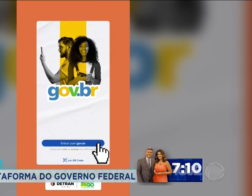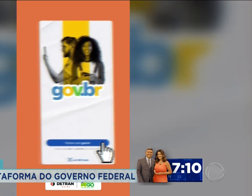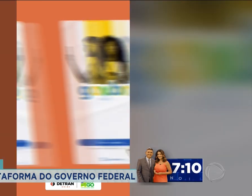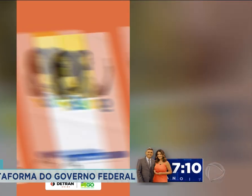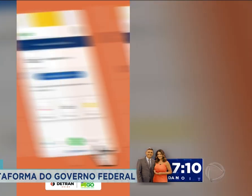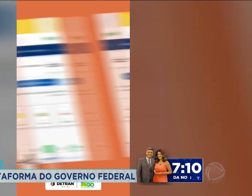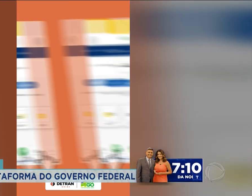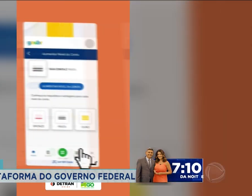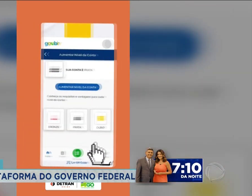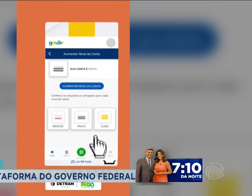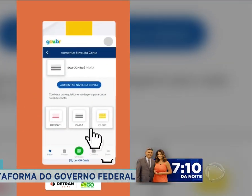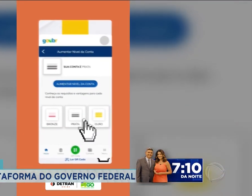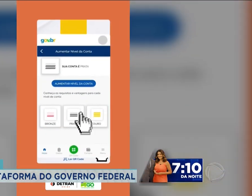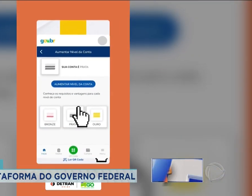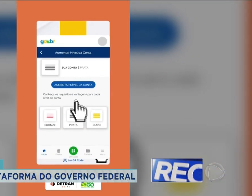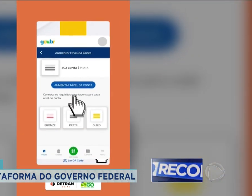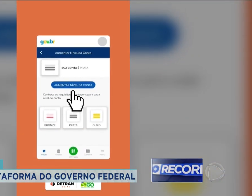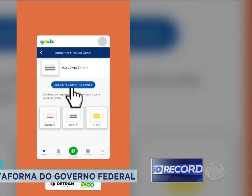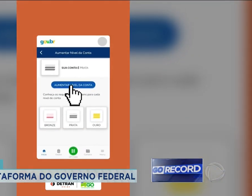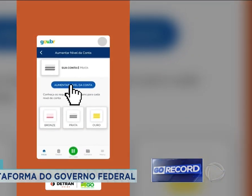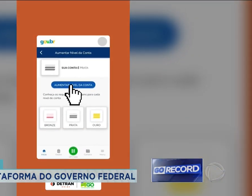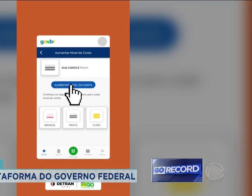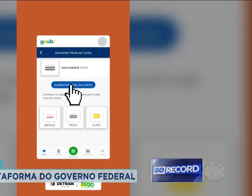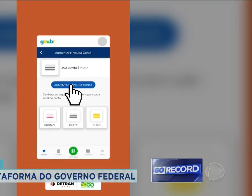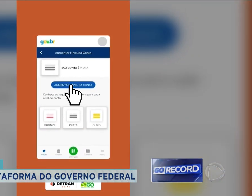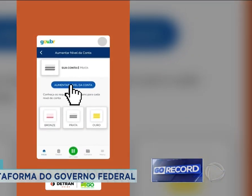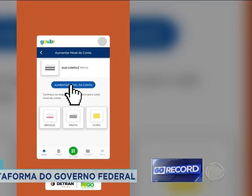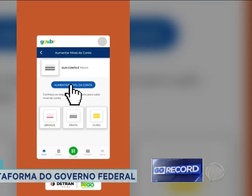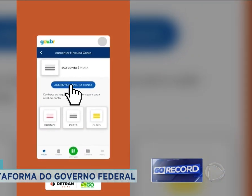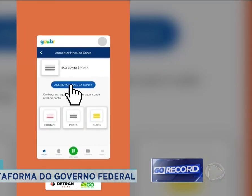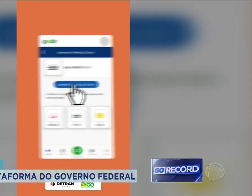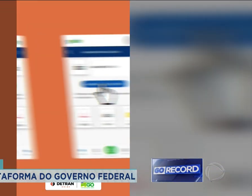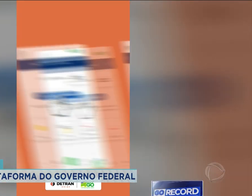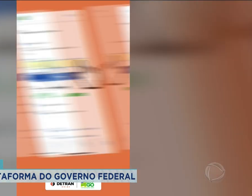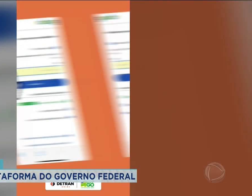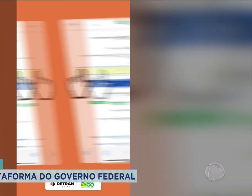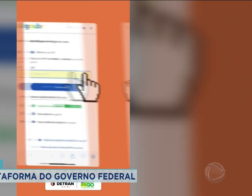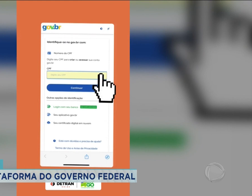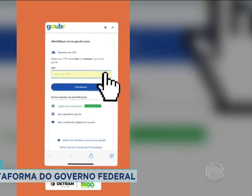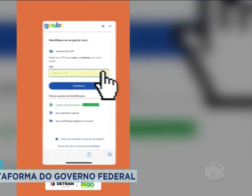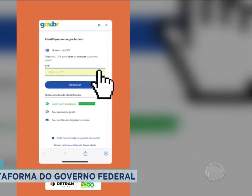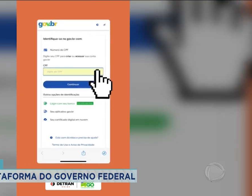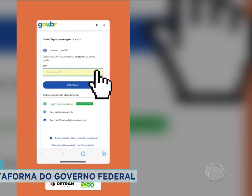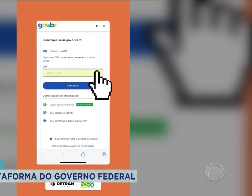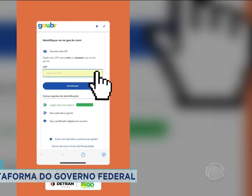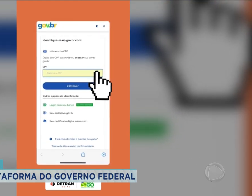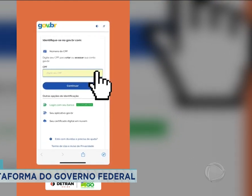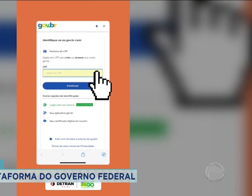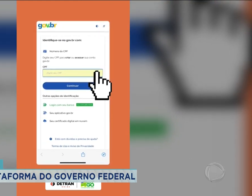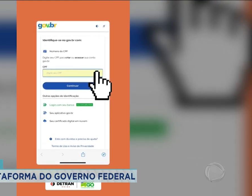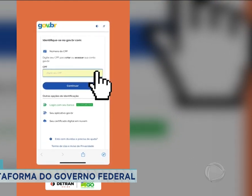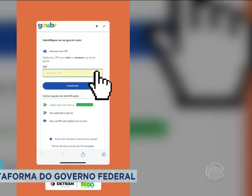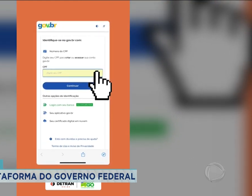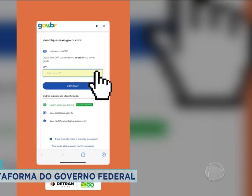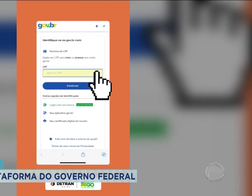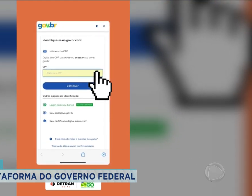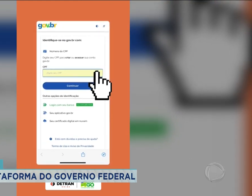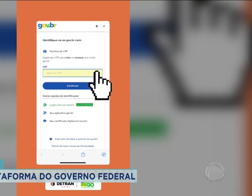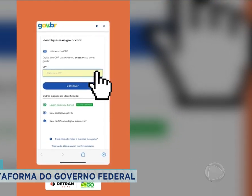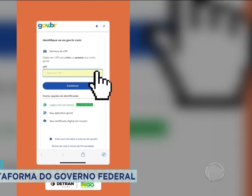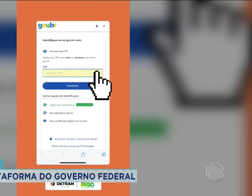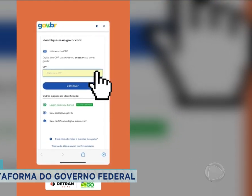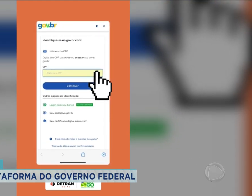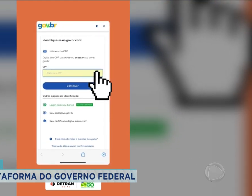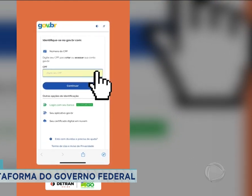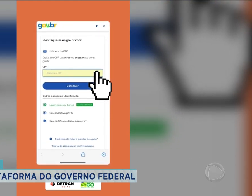acessar o site o aplicativo detrango on e o portal Expresso os usuários deverão usar exclusivamente o login e